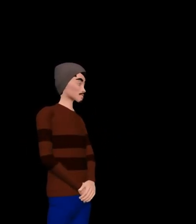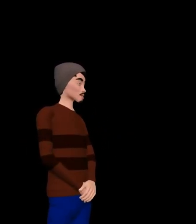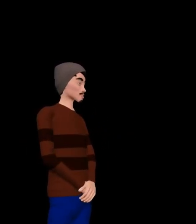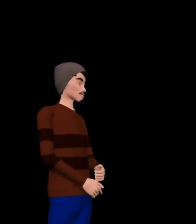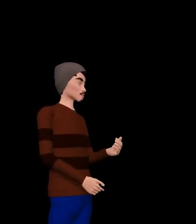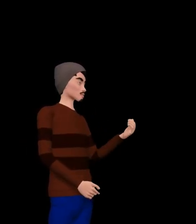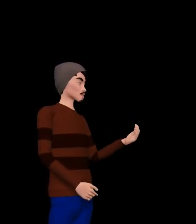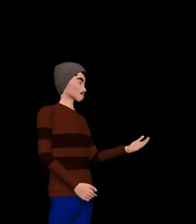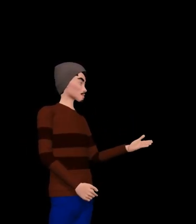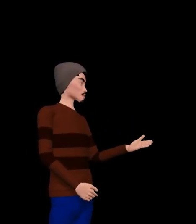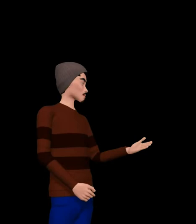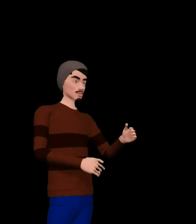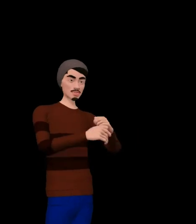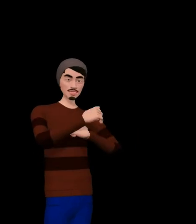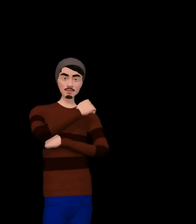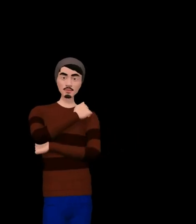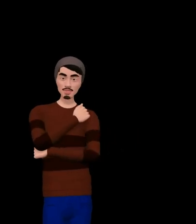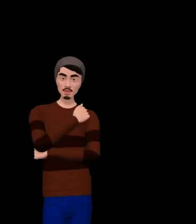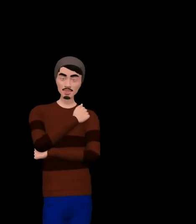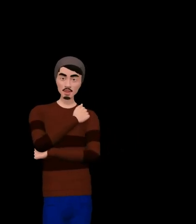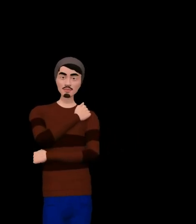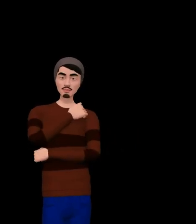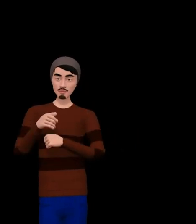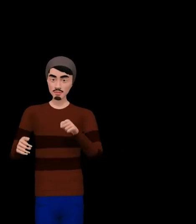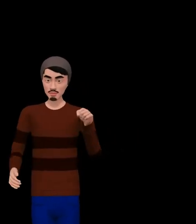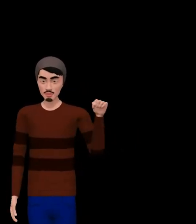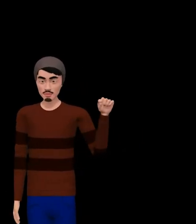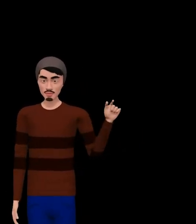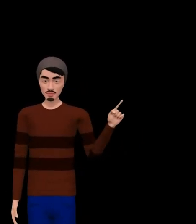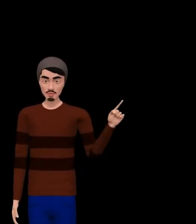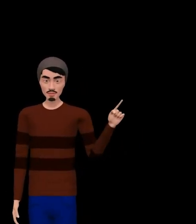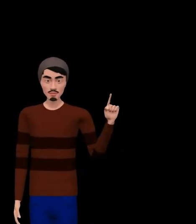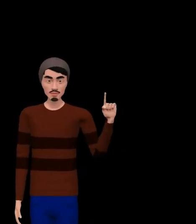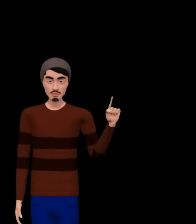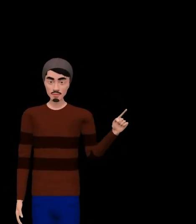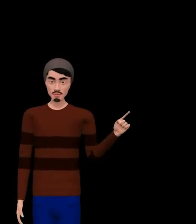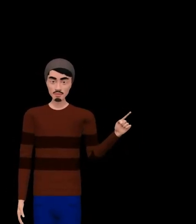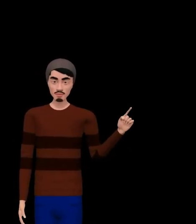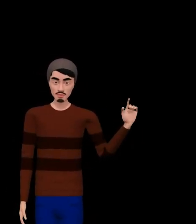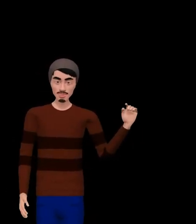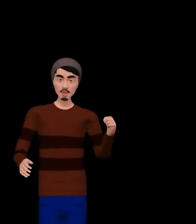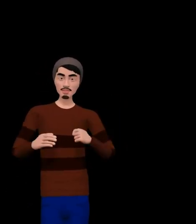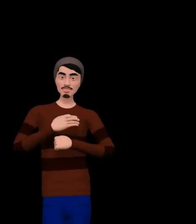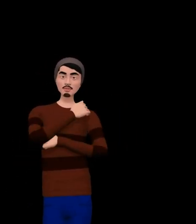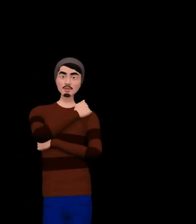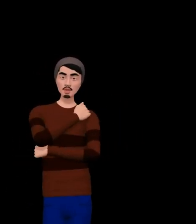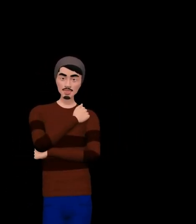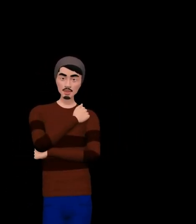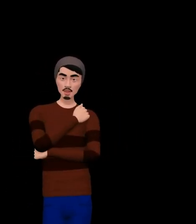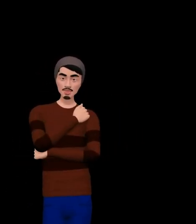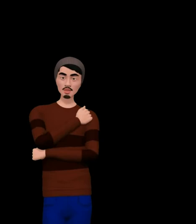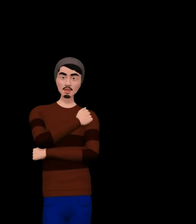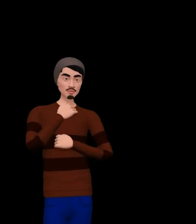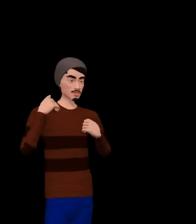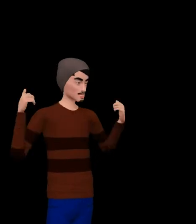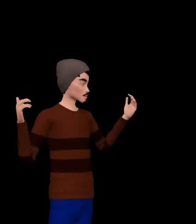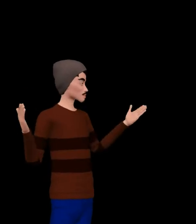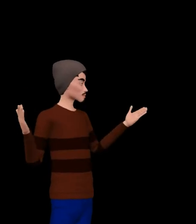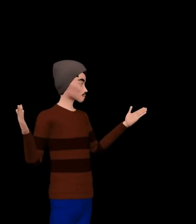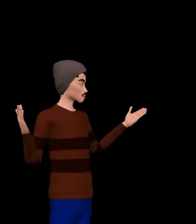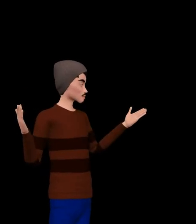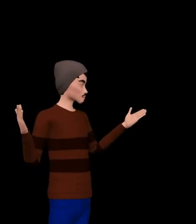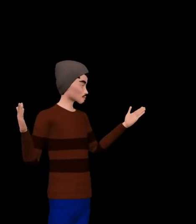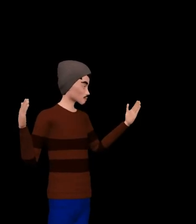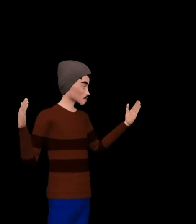Era alta poco più di un metro e procedeva in posizione eretta. Aveva